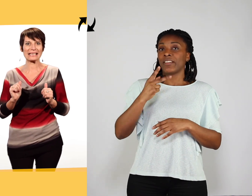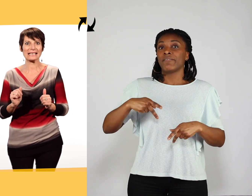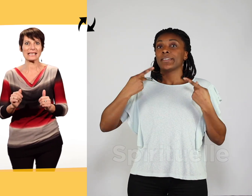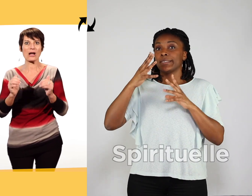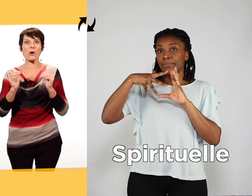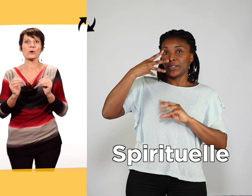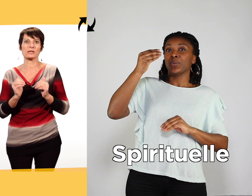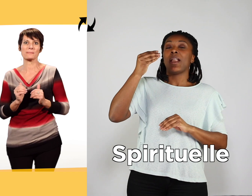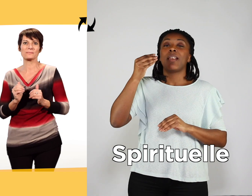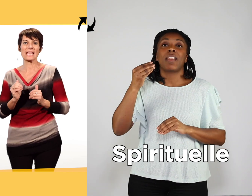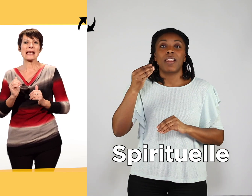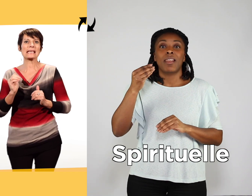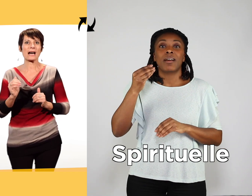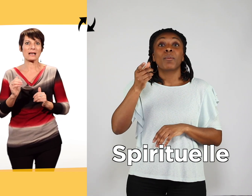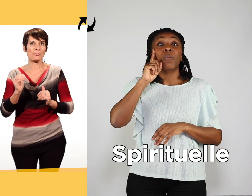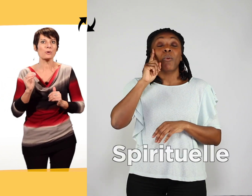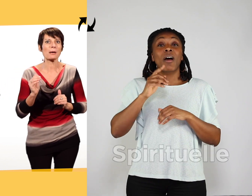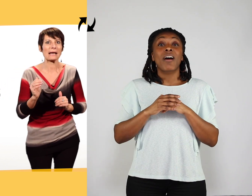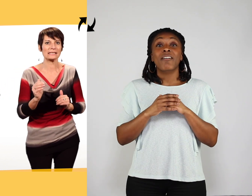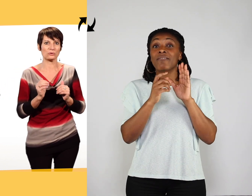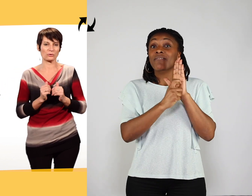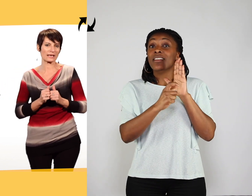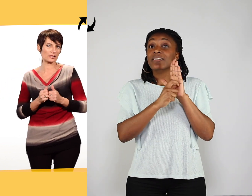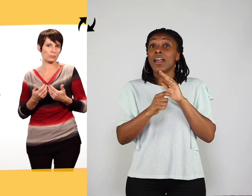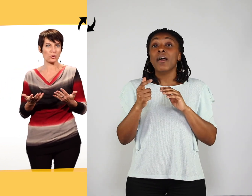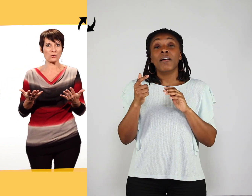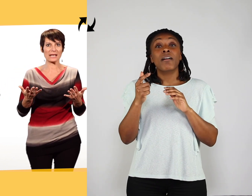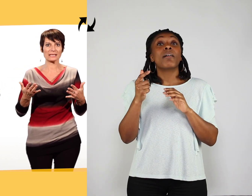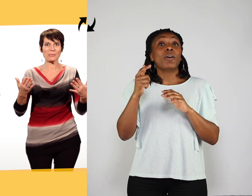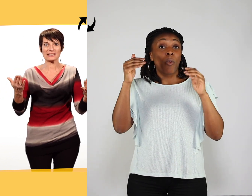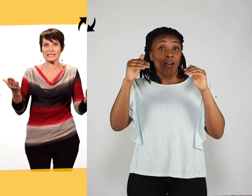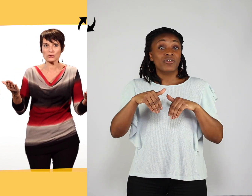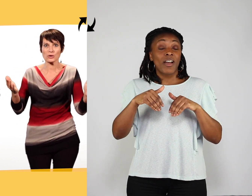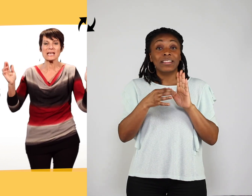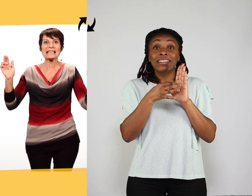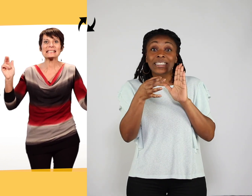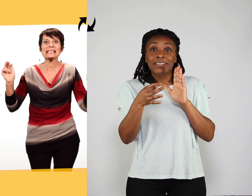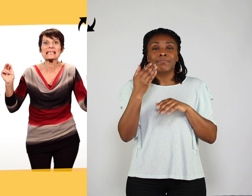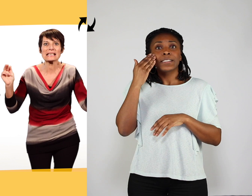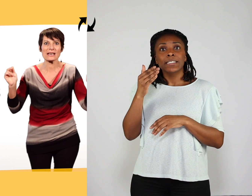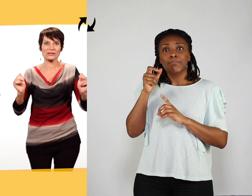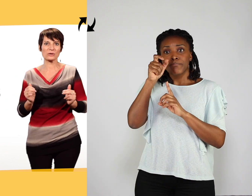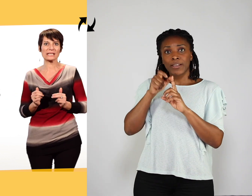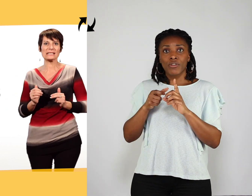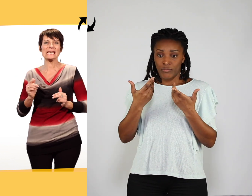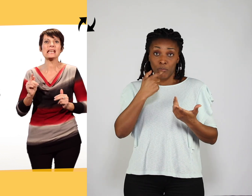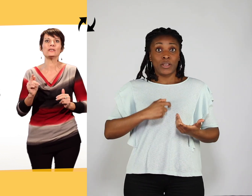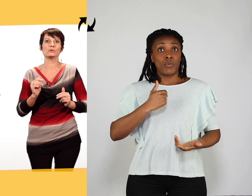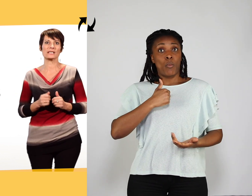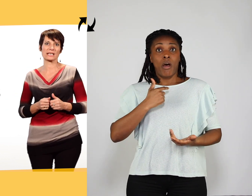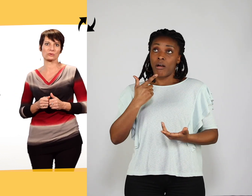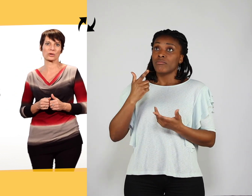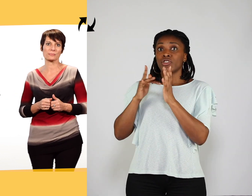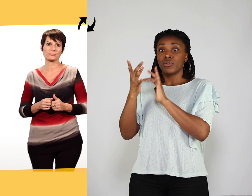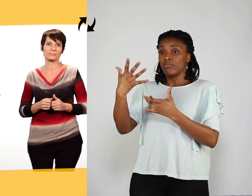falloir s'attaquer en premier. Car la première partie de ce verset de Paul aux Corinthiens précise que si quelqu'un est en Christ, il est une